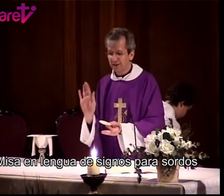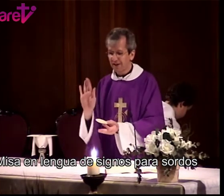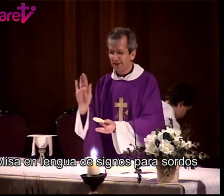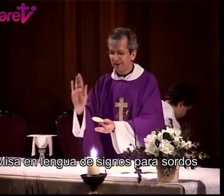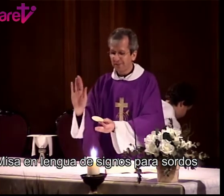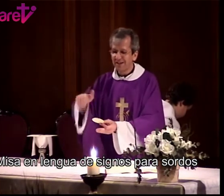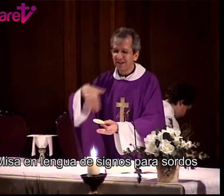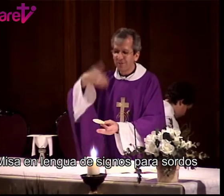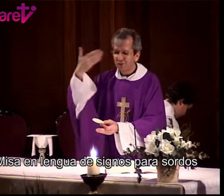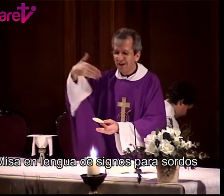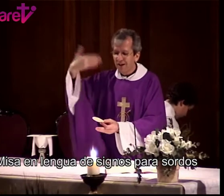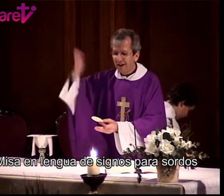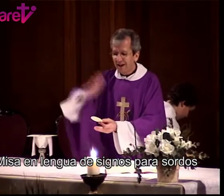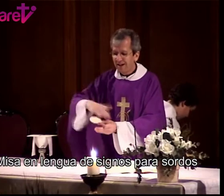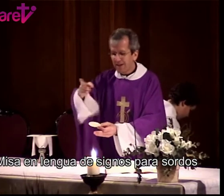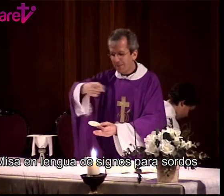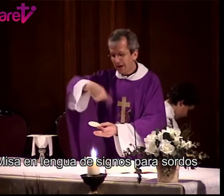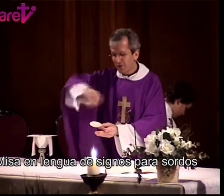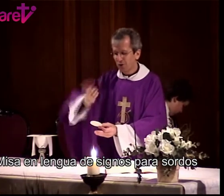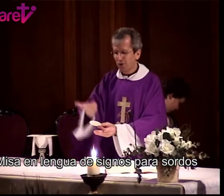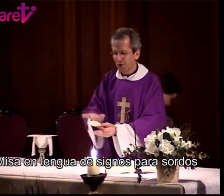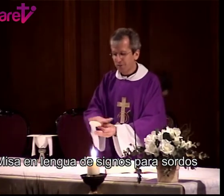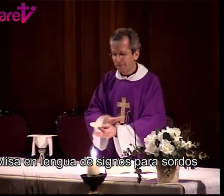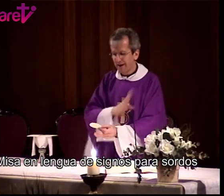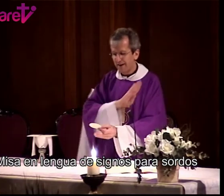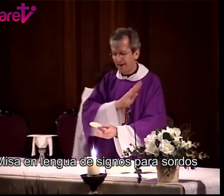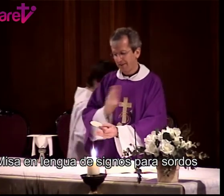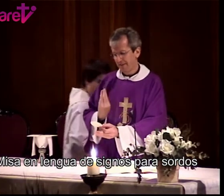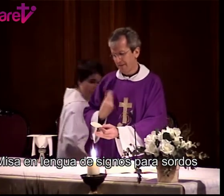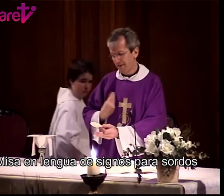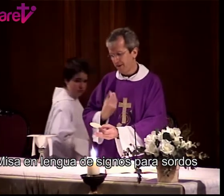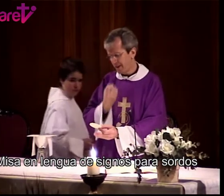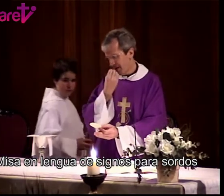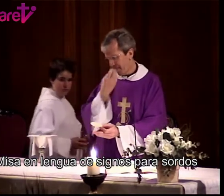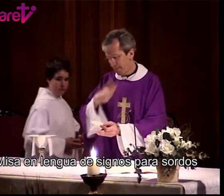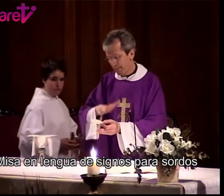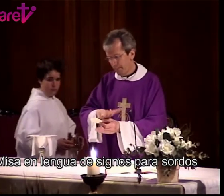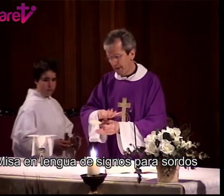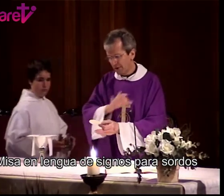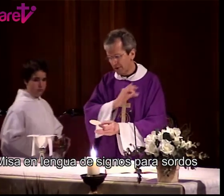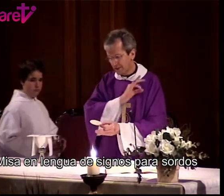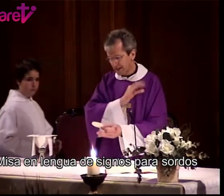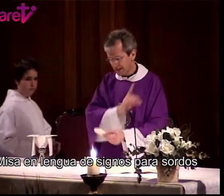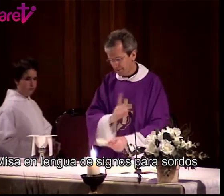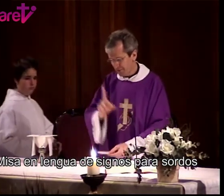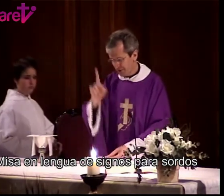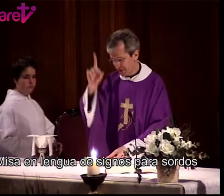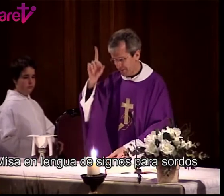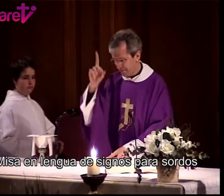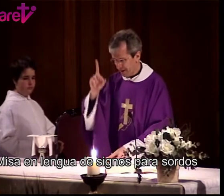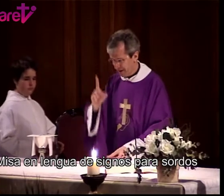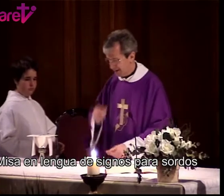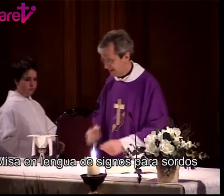y ahora te presentamos. Él será para nosotros pan de vida. Bendito seas por siempre,